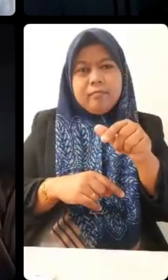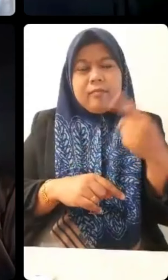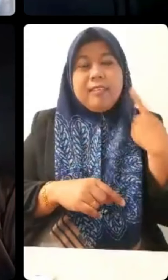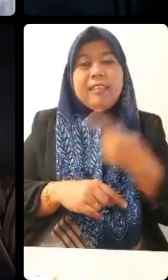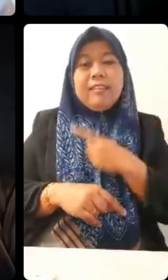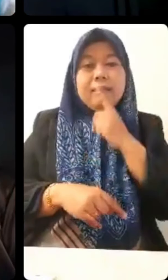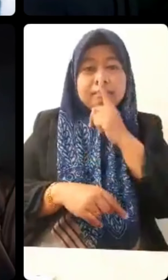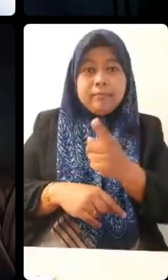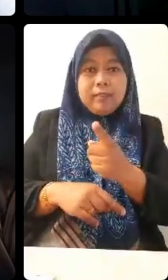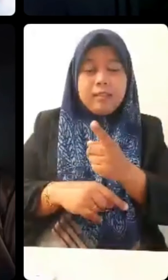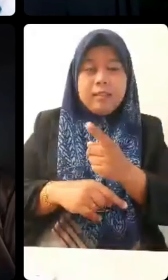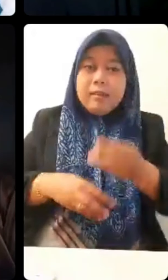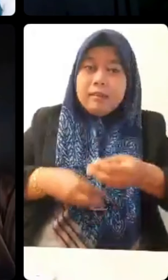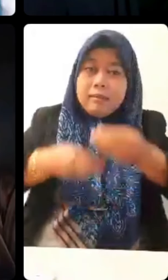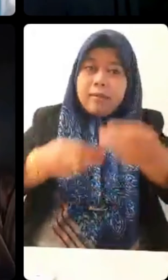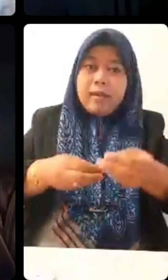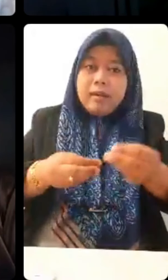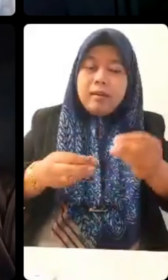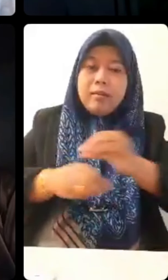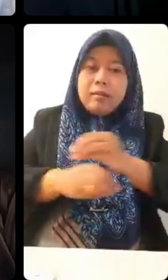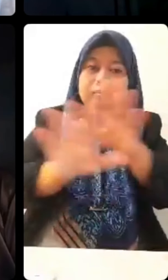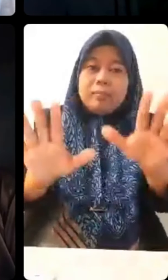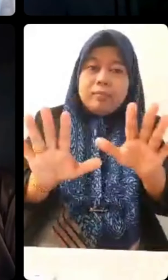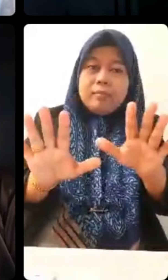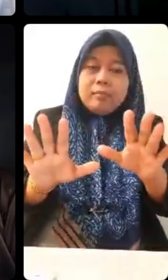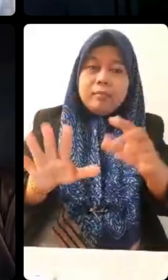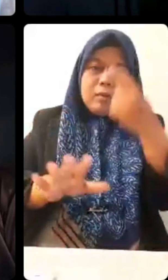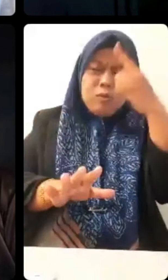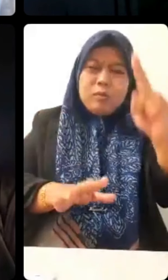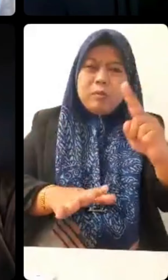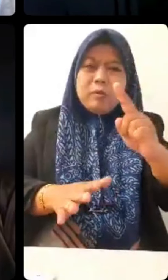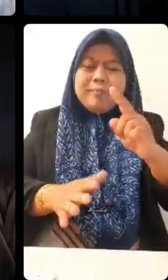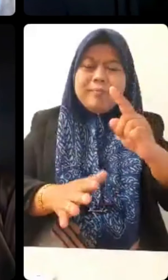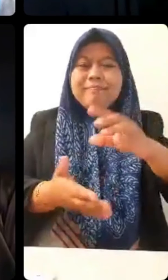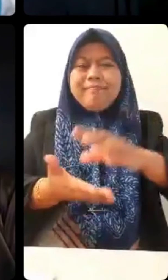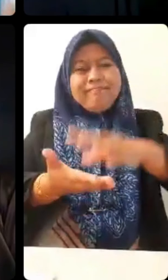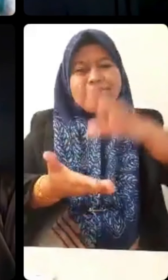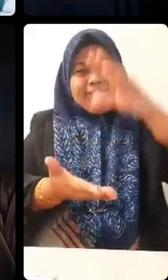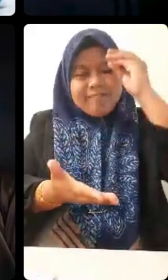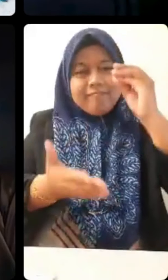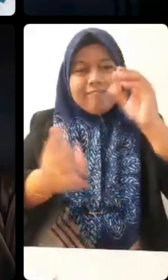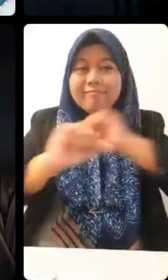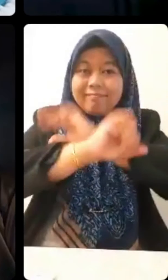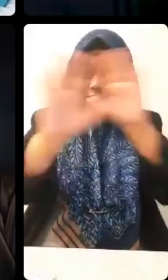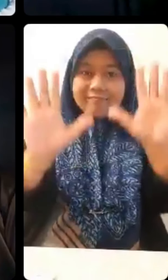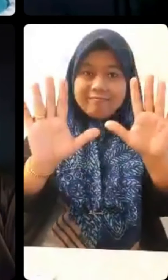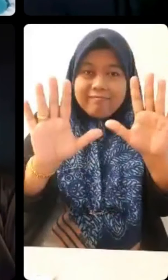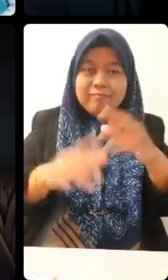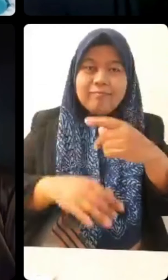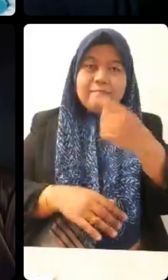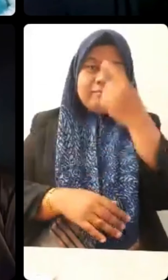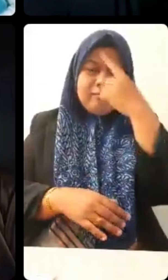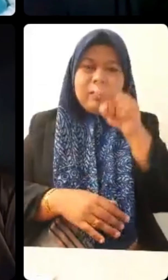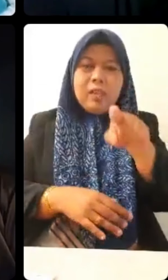mereka pendedahan ilmu pengetahuan, okay, kemahiran dan kepimpinan organisasi, okay, supaya mereka dapat mempersiapkan